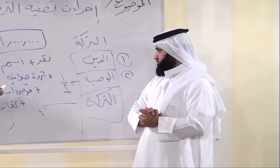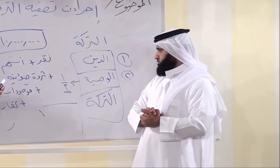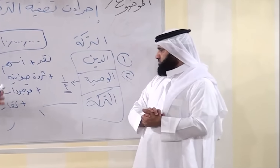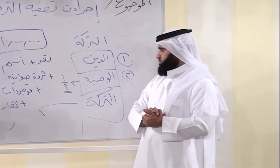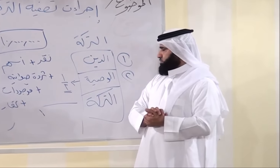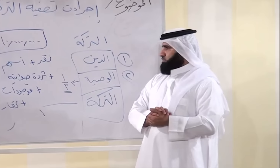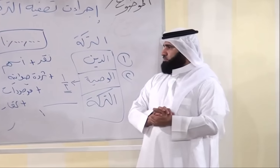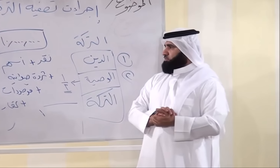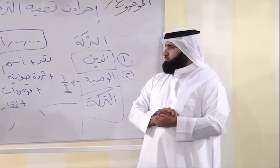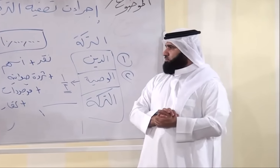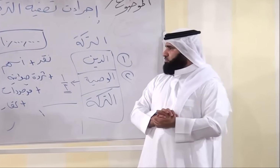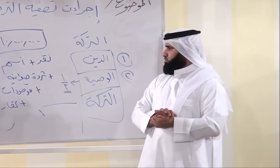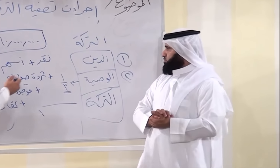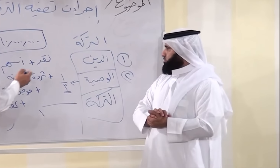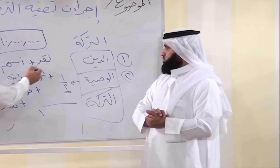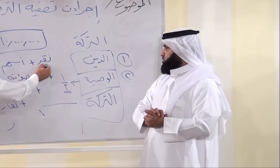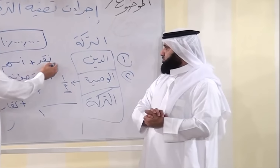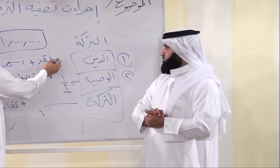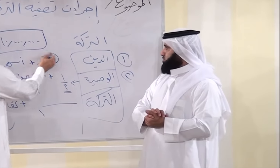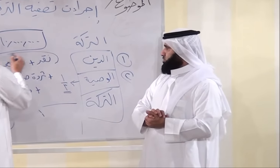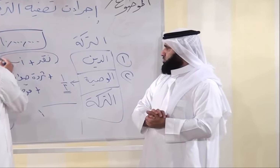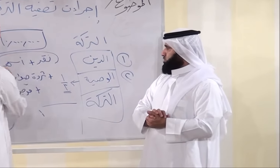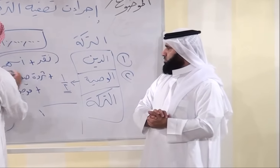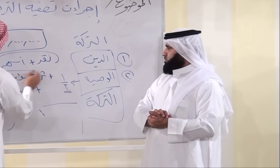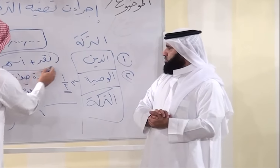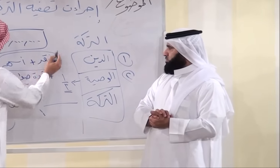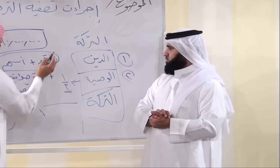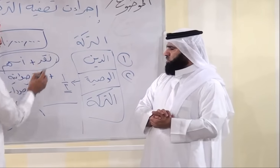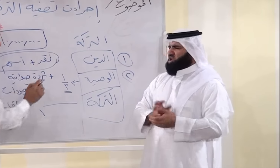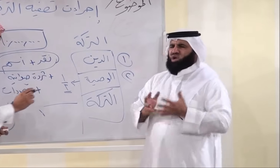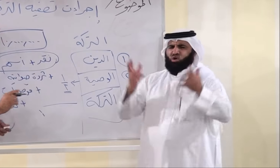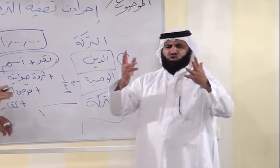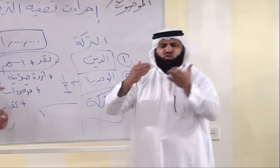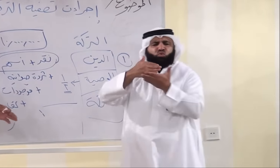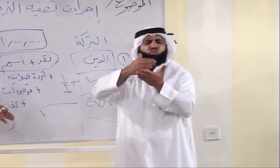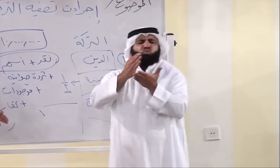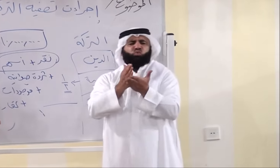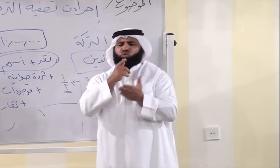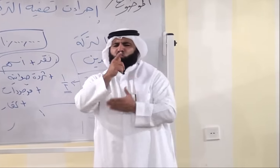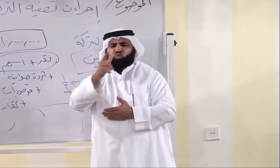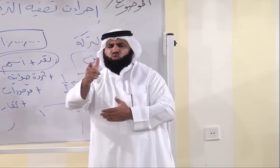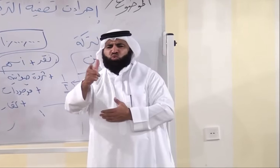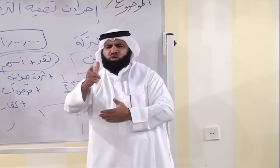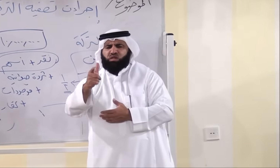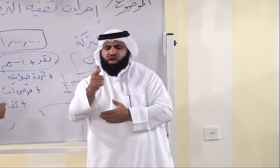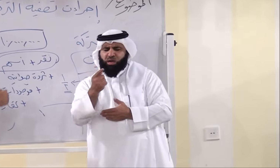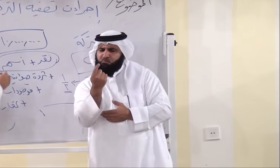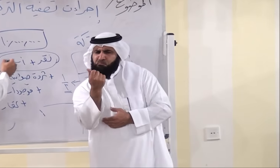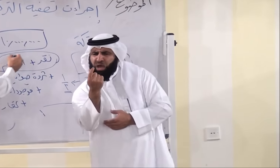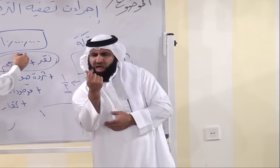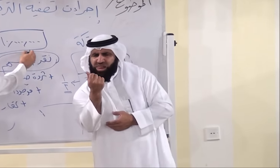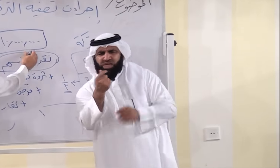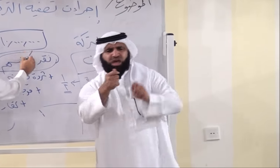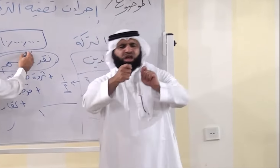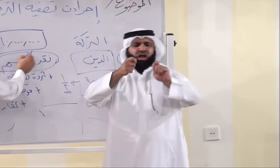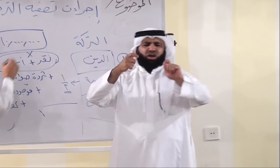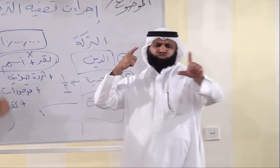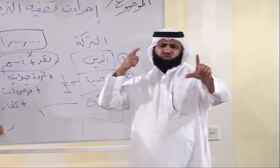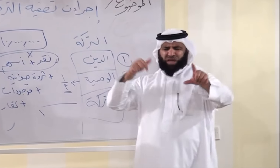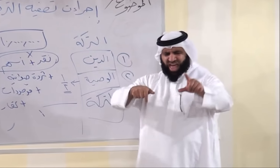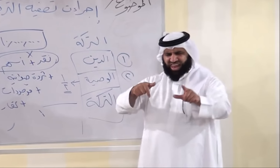أوقات بعض الورثة يقولون حنا النقد والأسهم لأن ما فيها مشاكل، هذه واضحة وسهلة، يقولون اقسموها